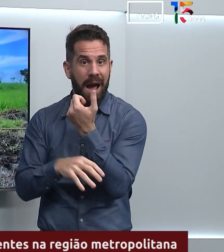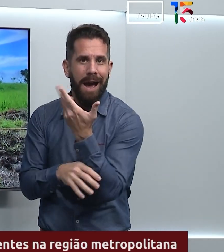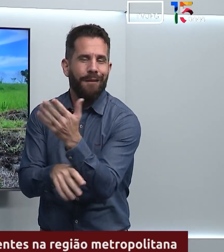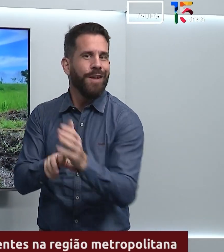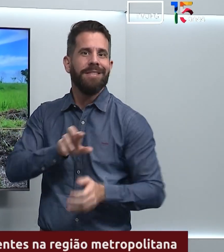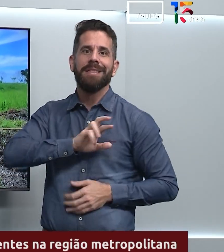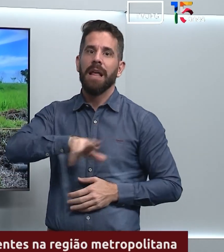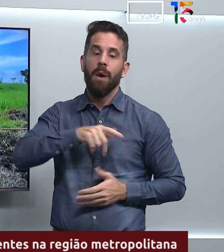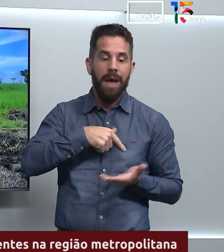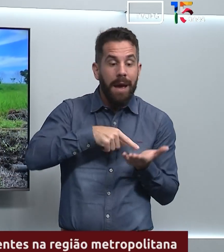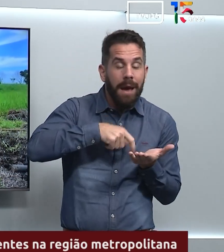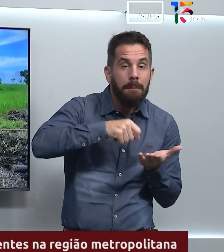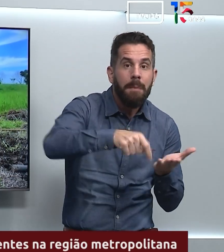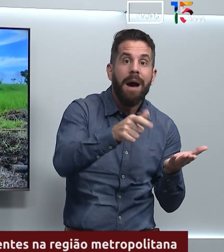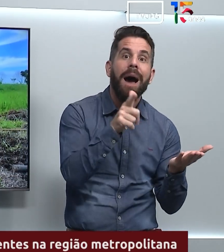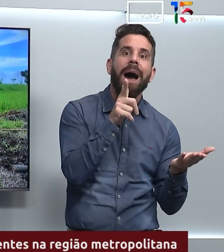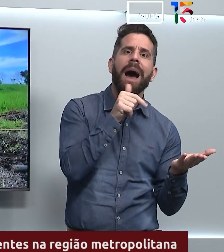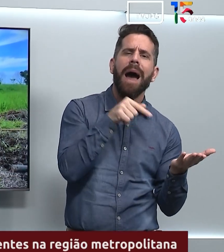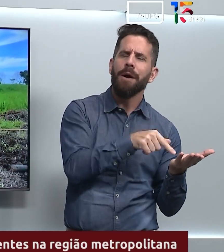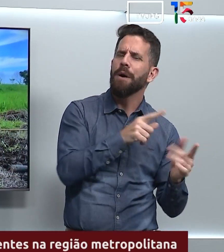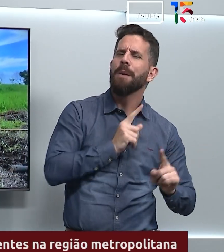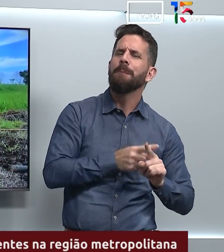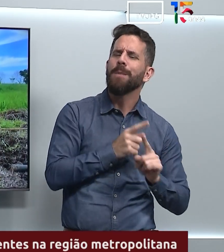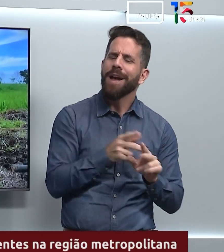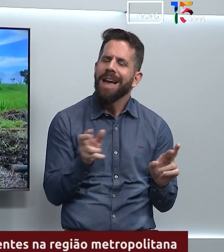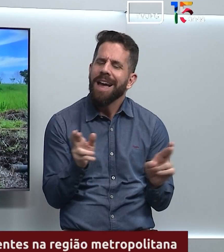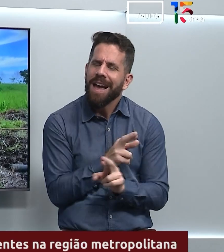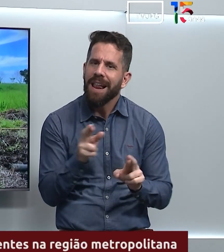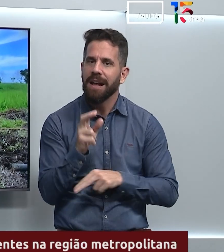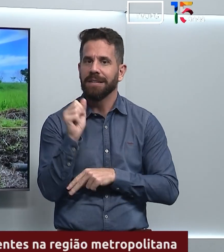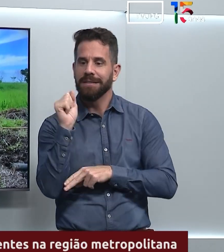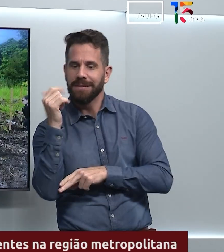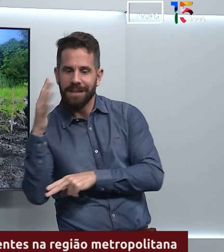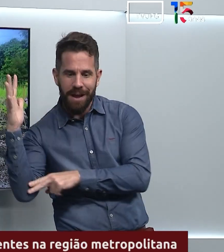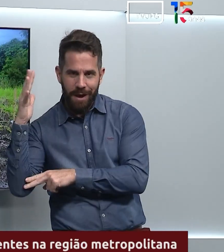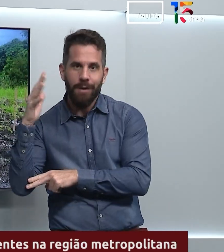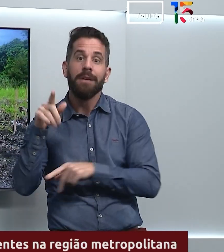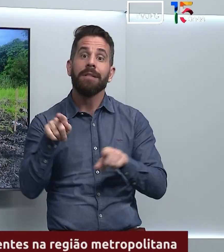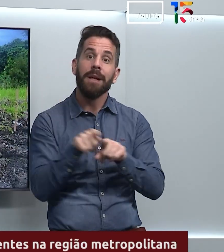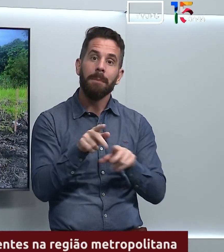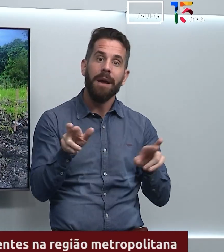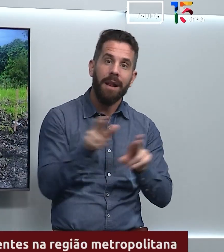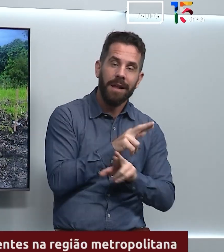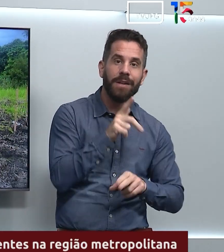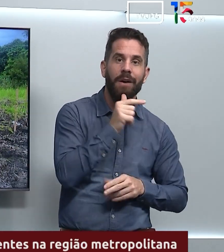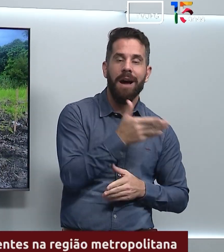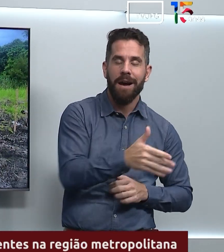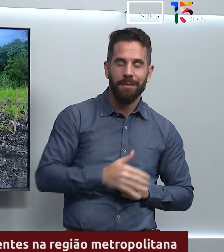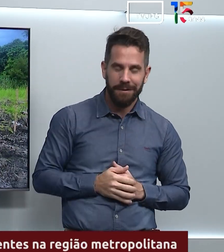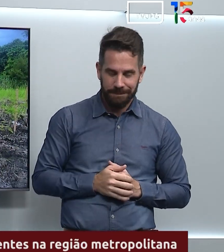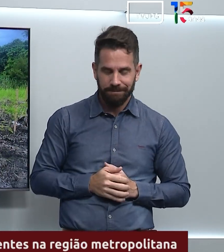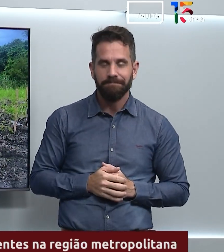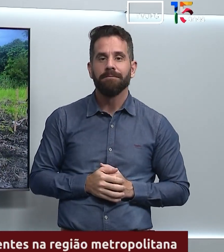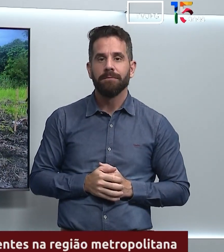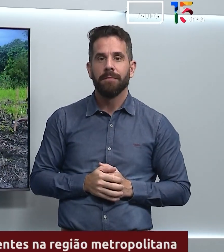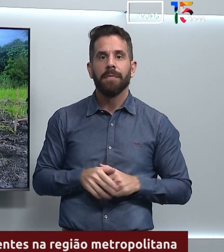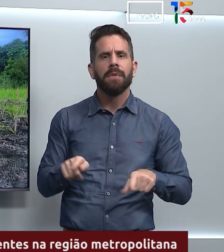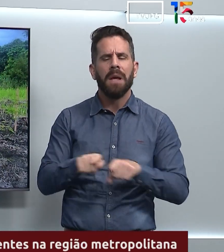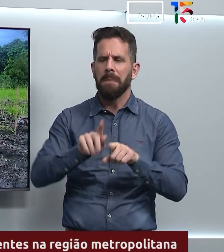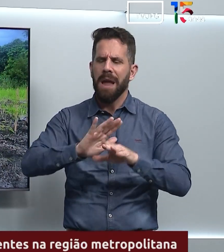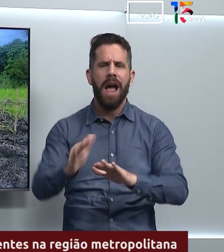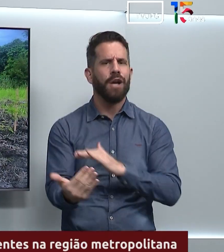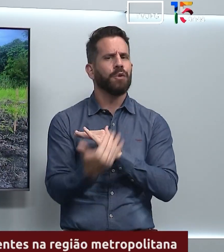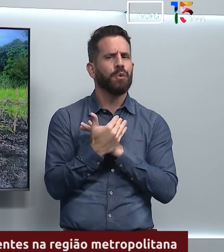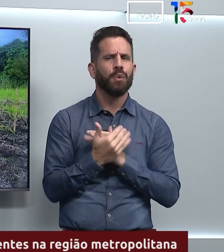Por conta dessa questão, dessa intimidade entre a água e o plantio de árvores. E sobre os benefícios,